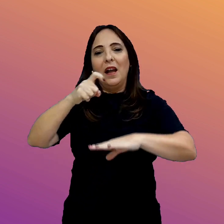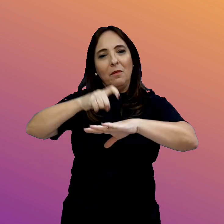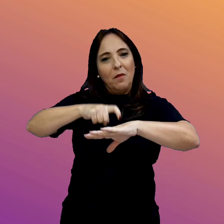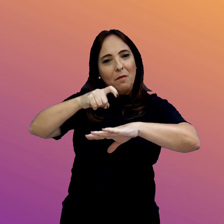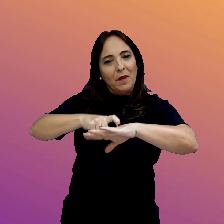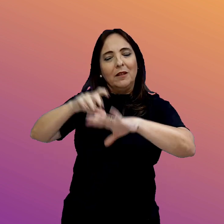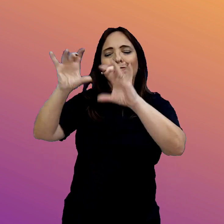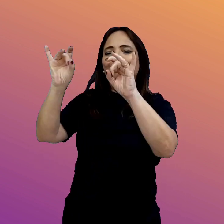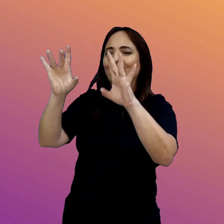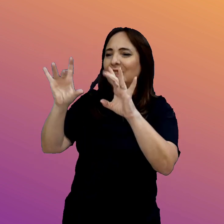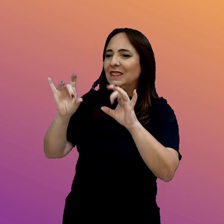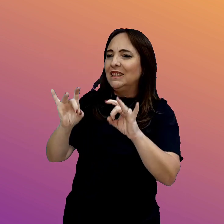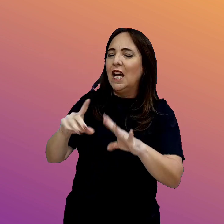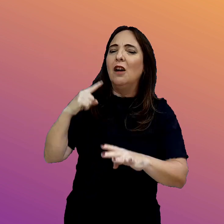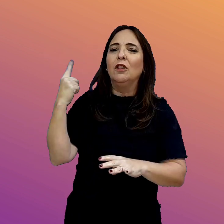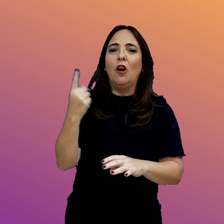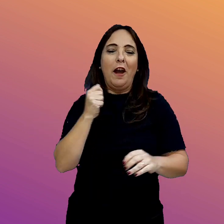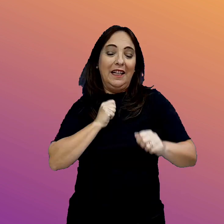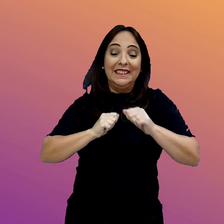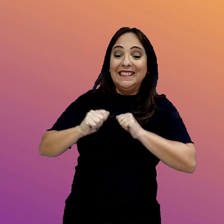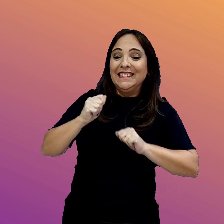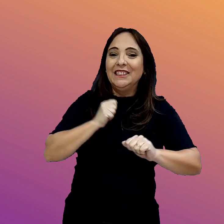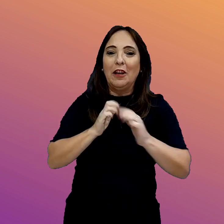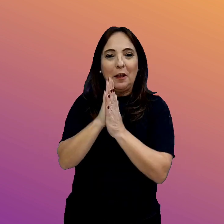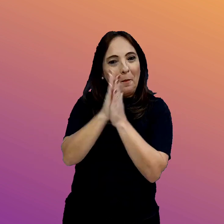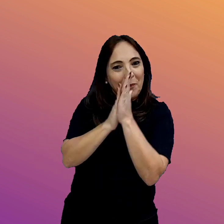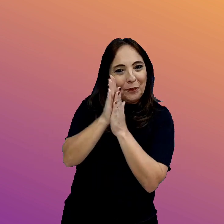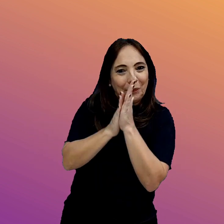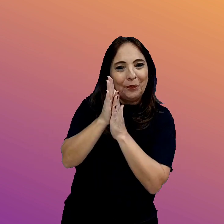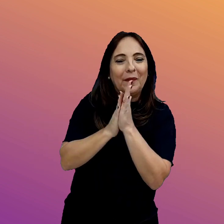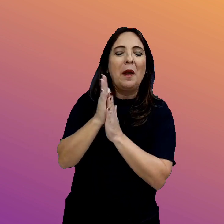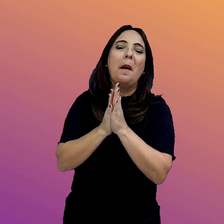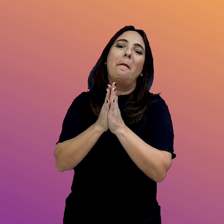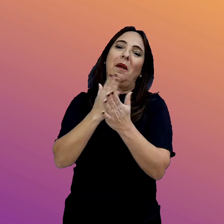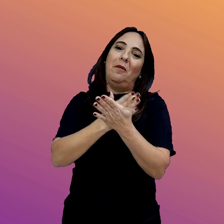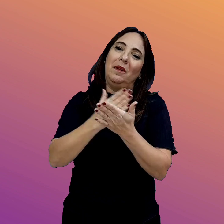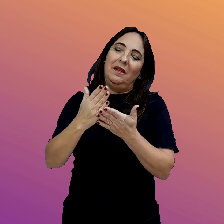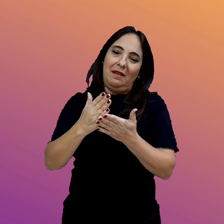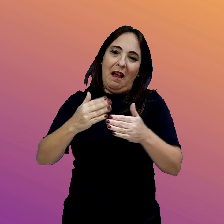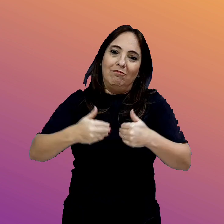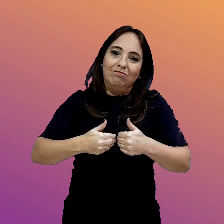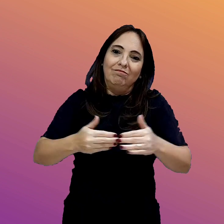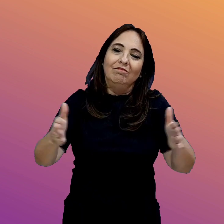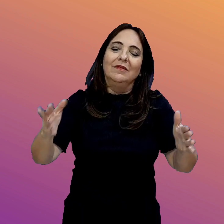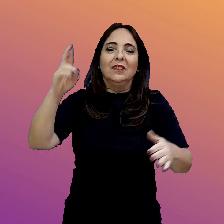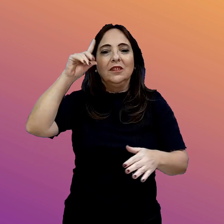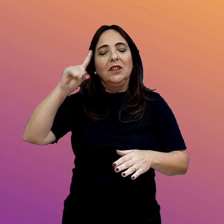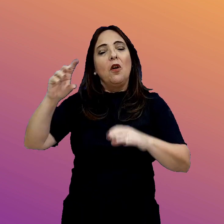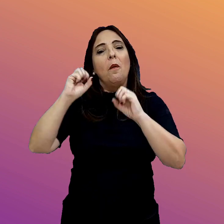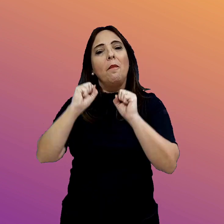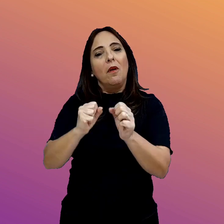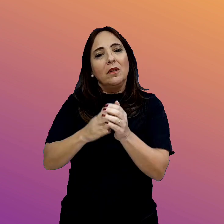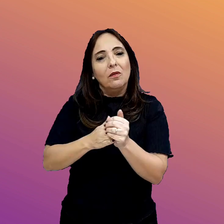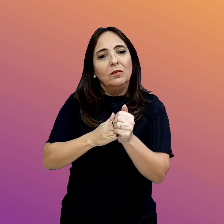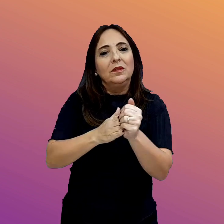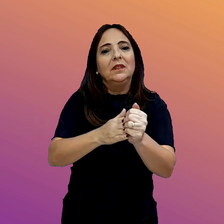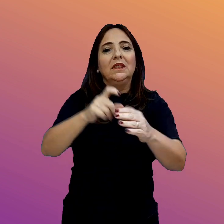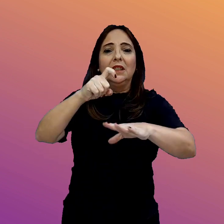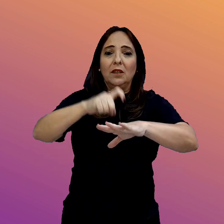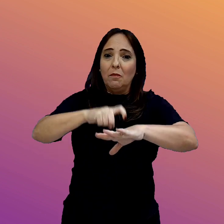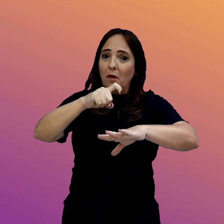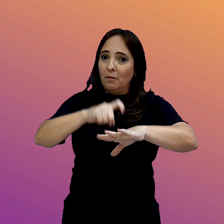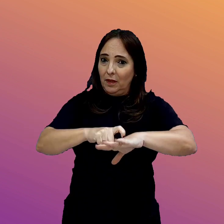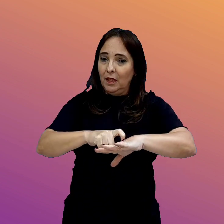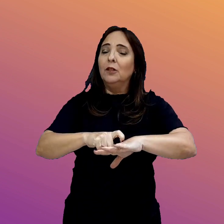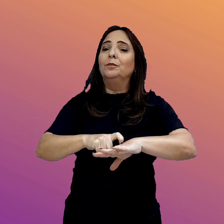muito esperado e que o Senhor possa falar com você, que o Senhor possa conduzir esse momento.